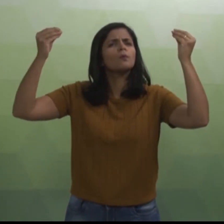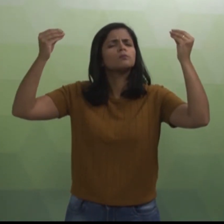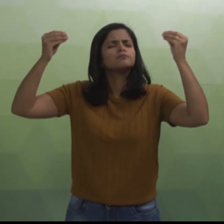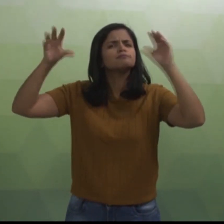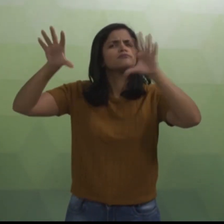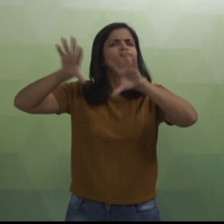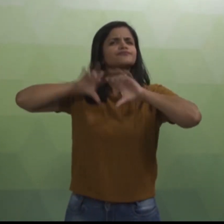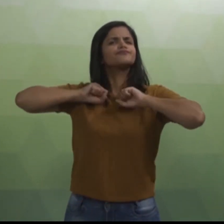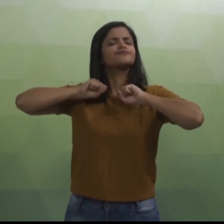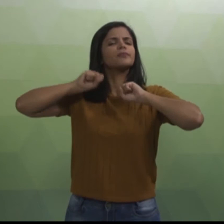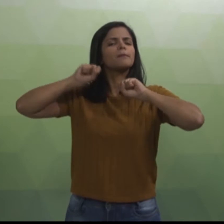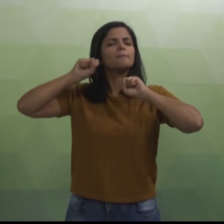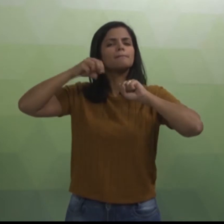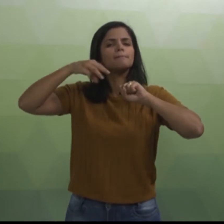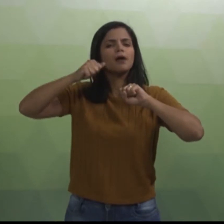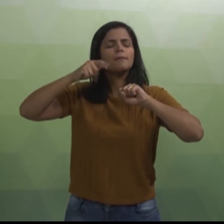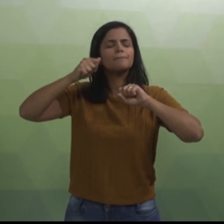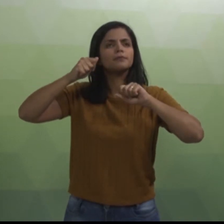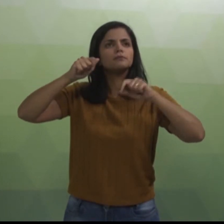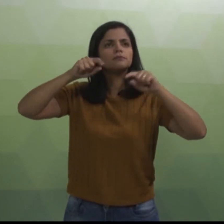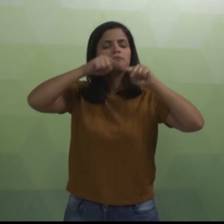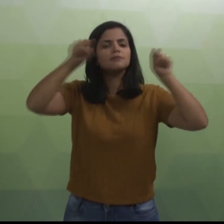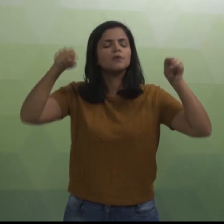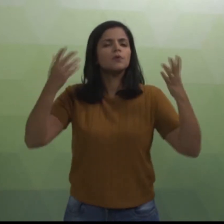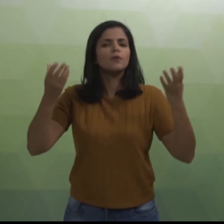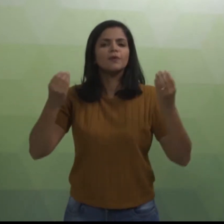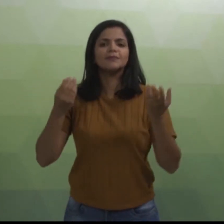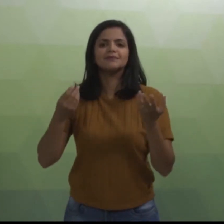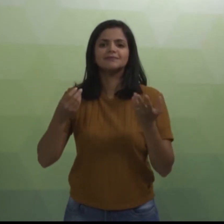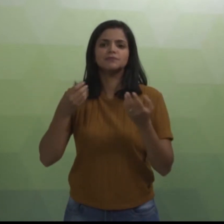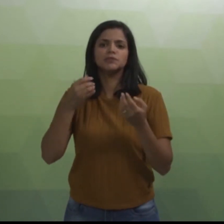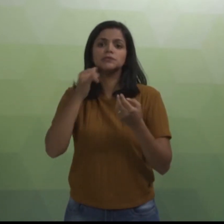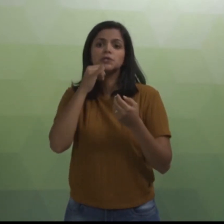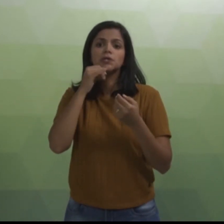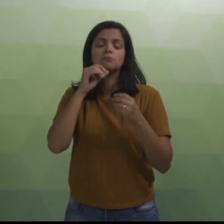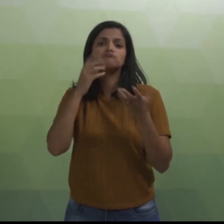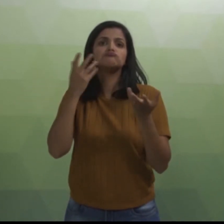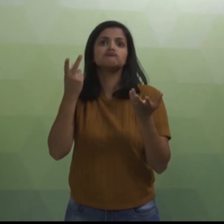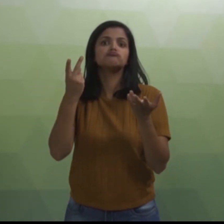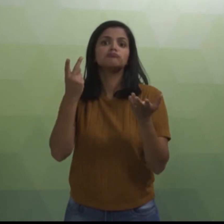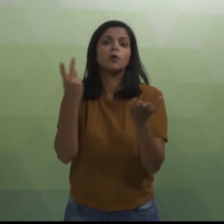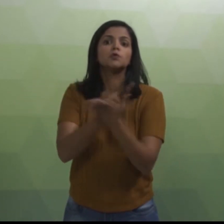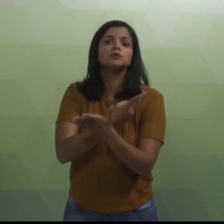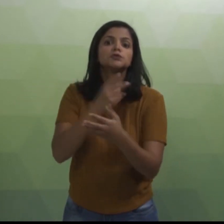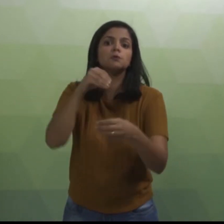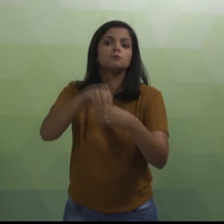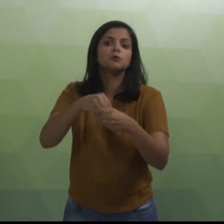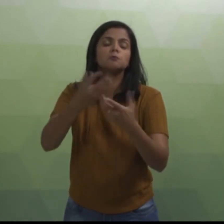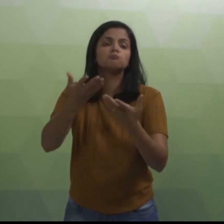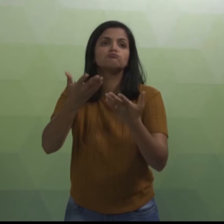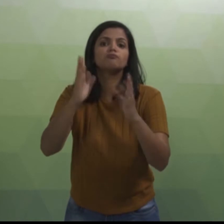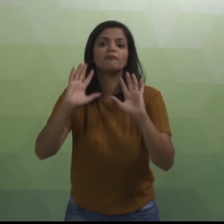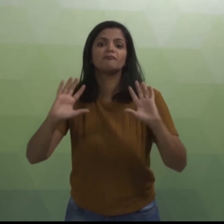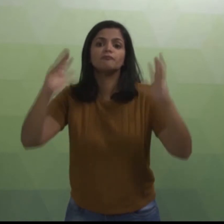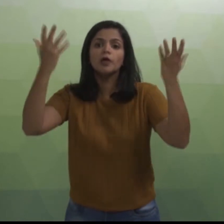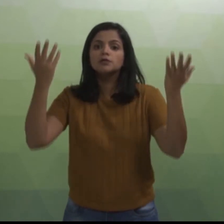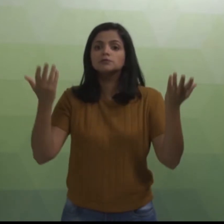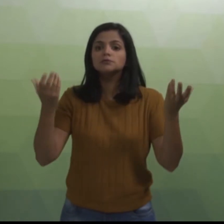E, se o referente não está presente, eu preciso imaginar essa situação, onde